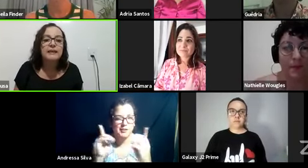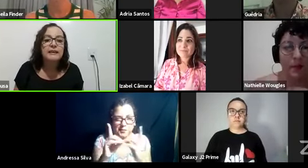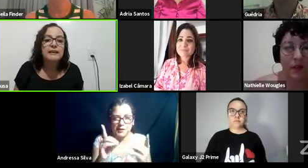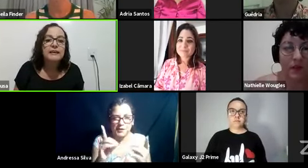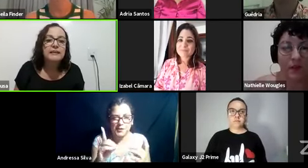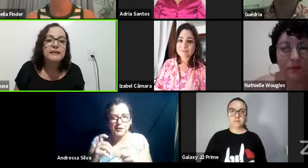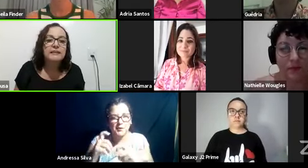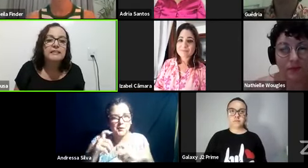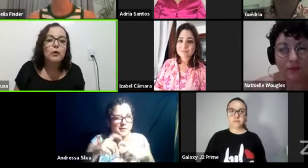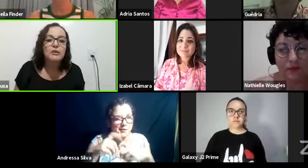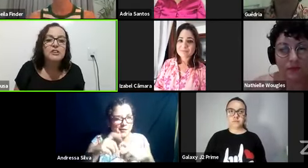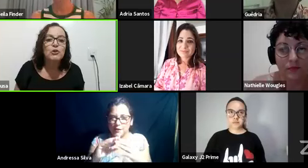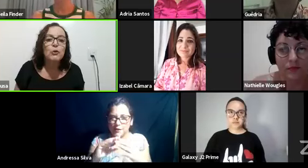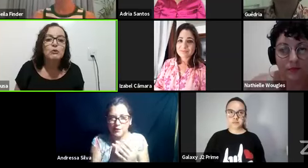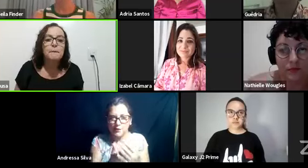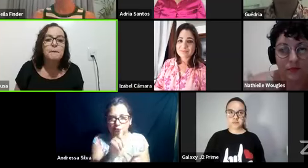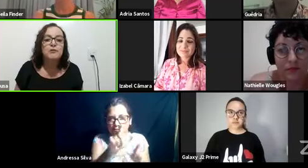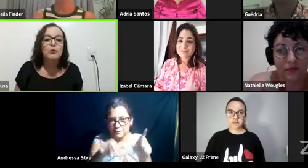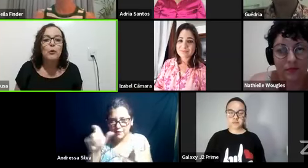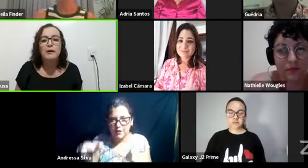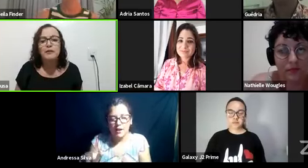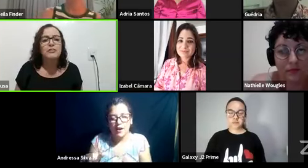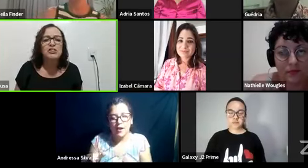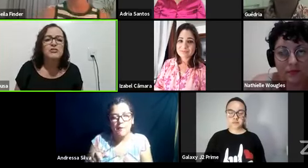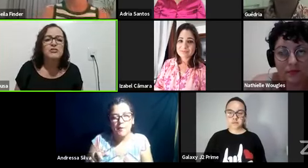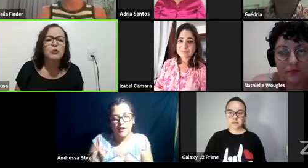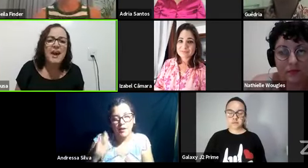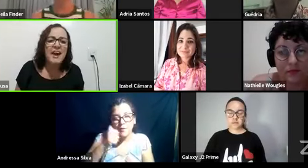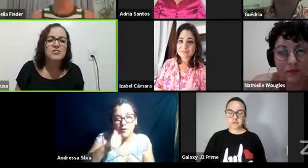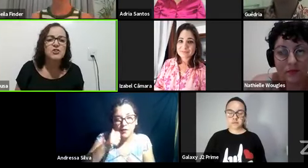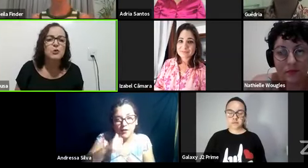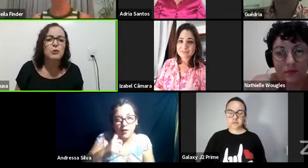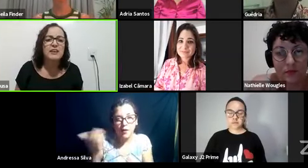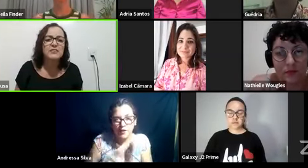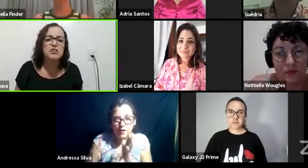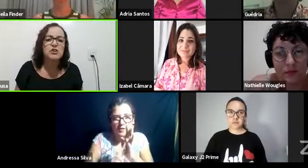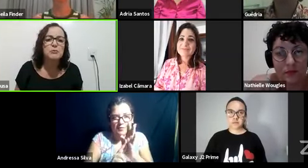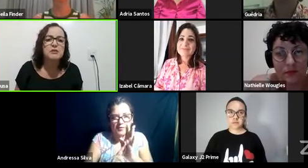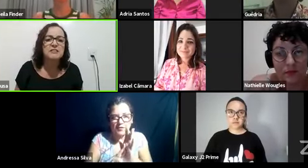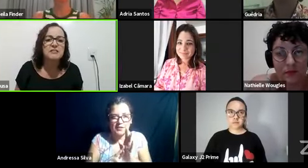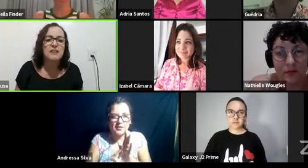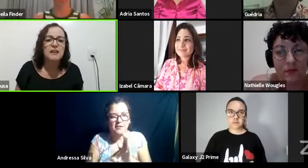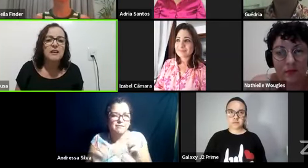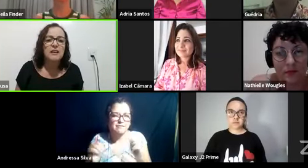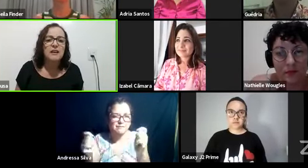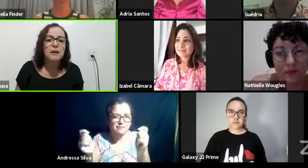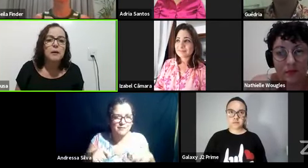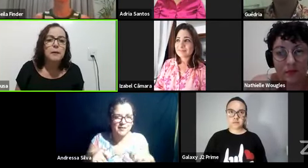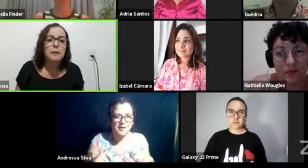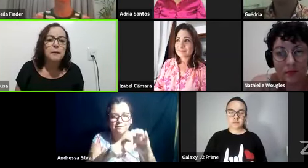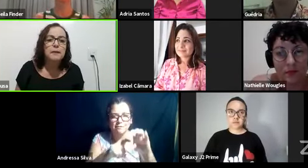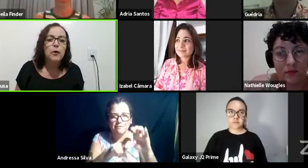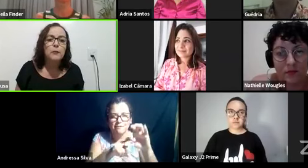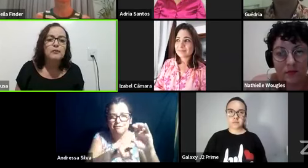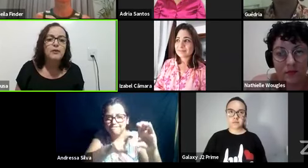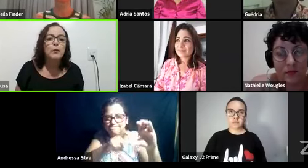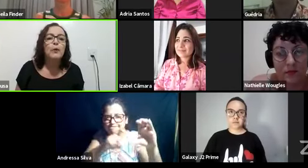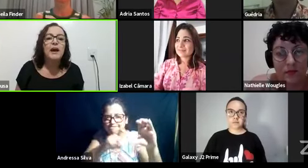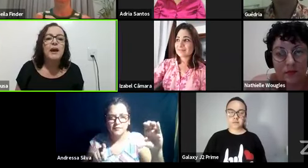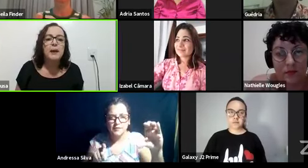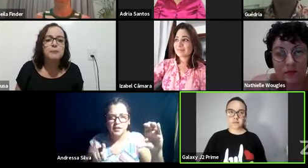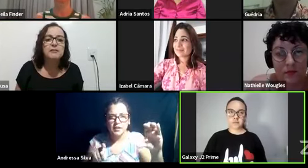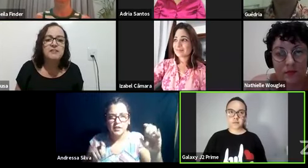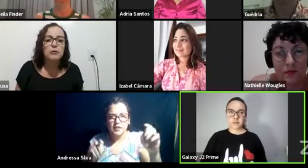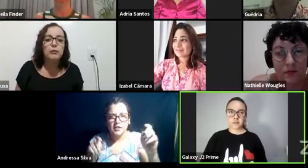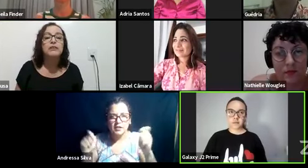né? Então, quando a gente vê uma pessoa, quando a gente vai ao médico, é isso que a gente precisa. Igual a mulher